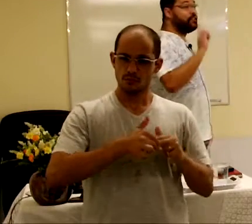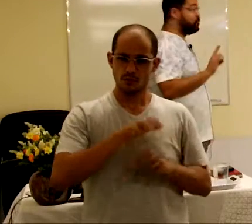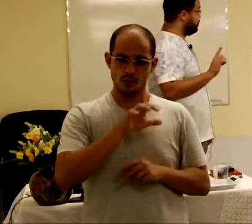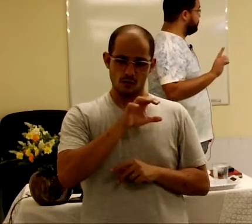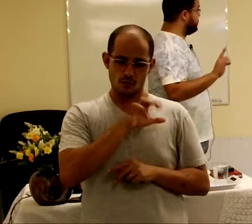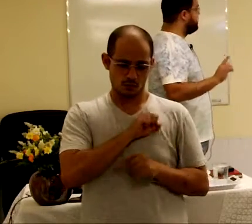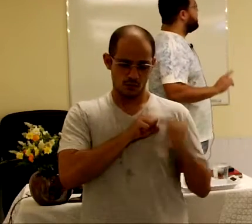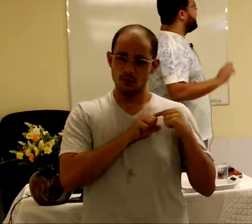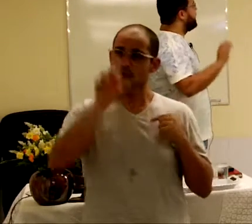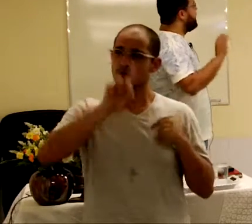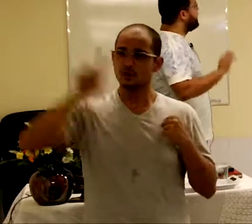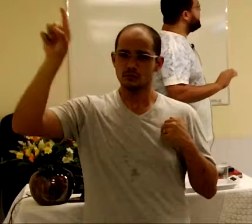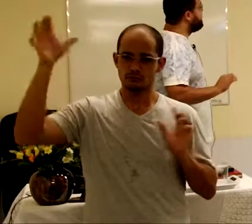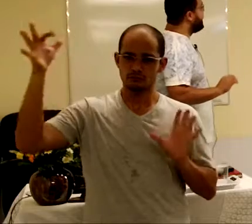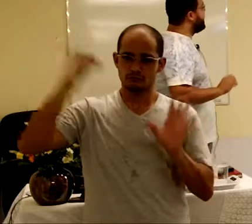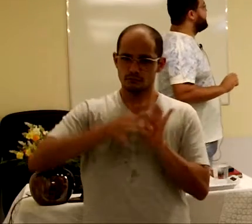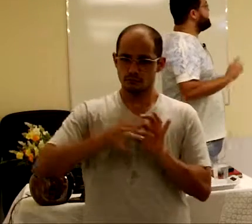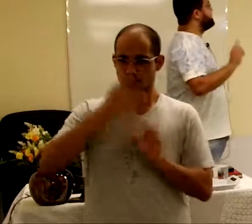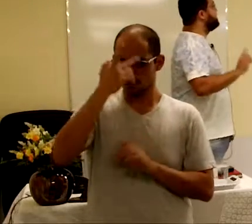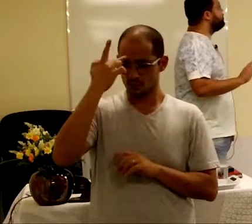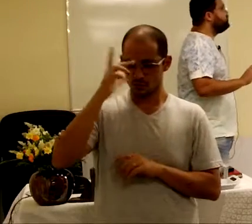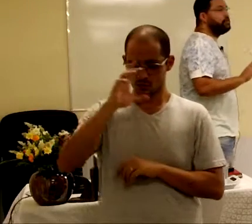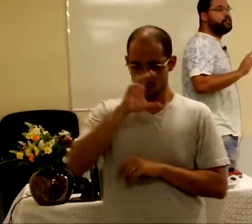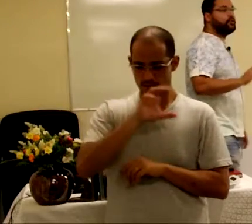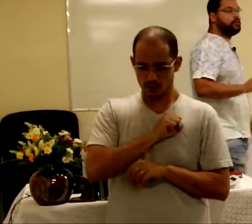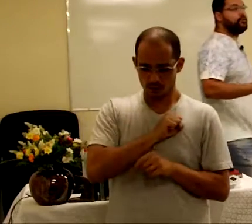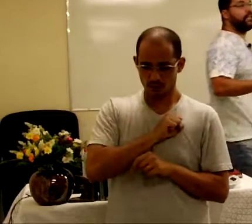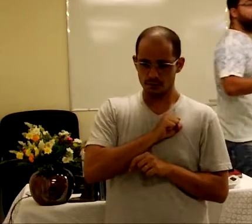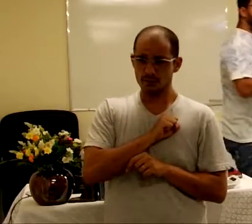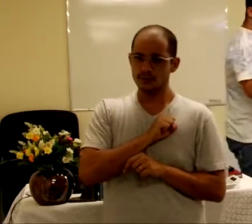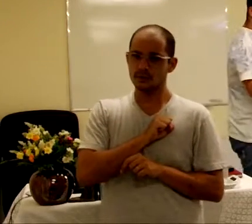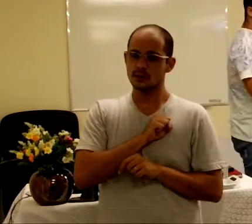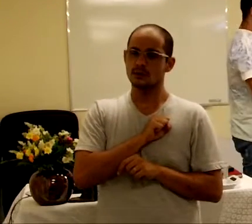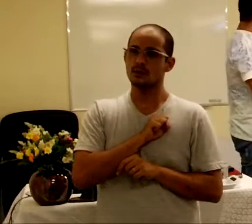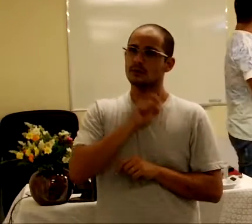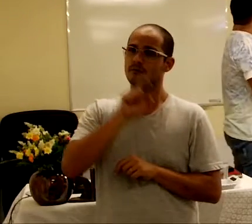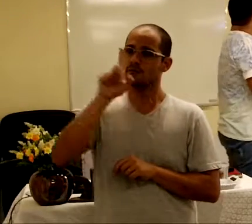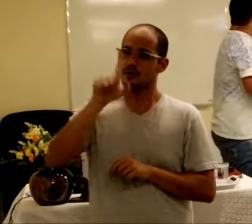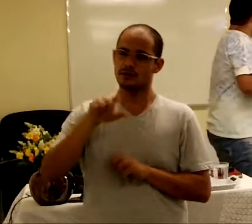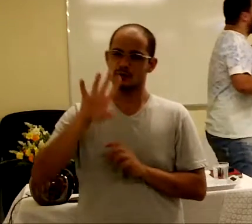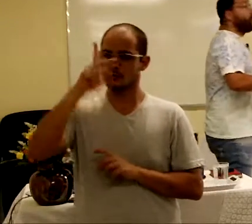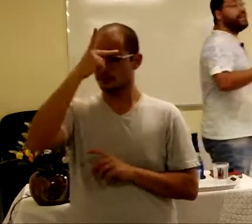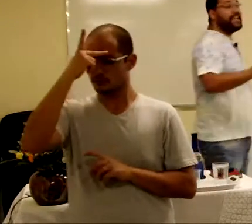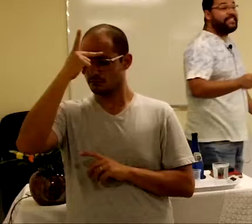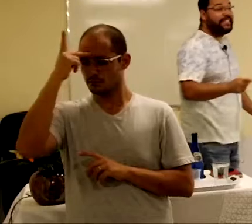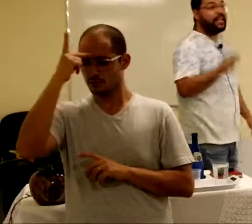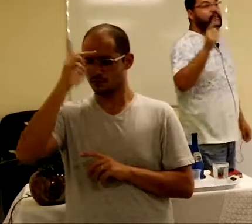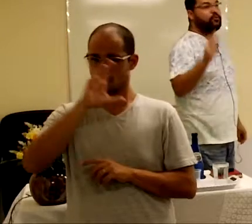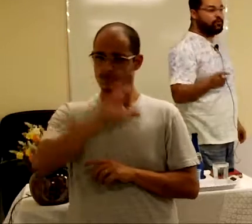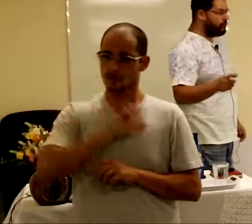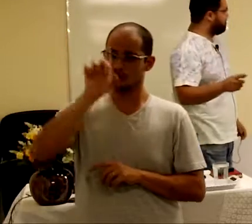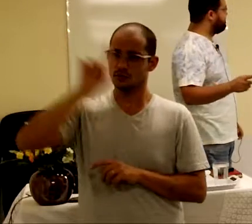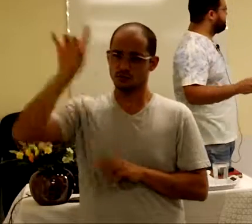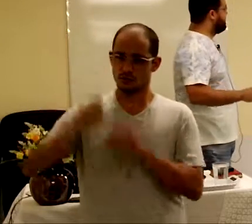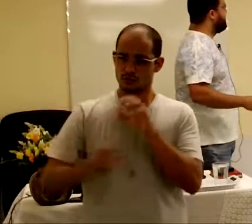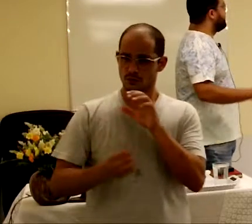de Deus. Aquele que ama é nascido de Deus, é o que eu falei da proximidade. E conhece a